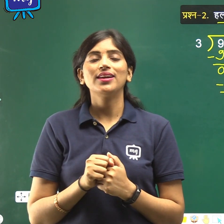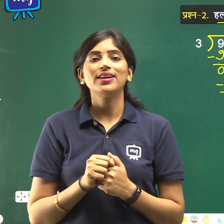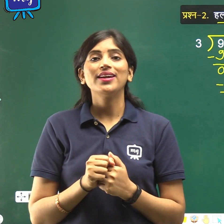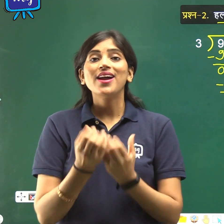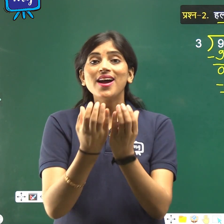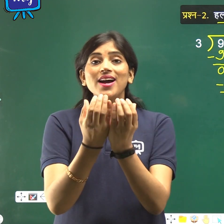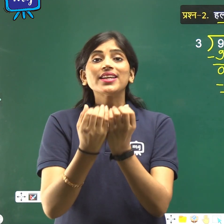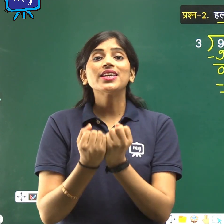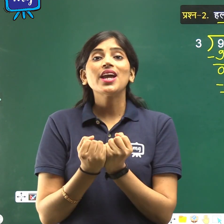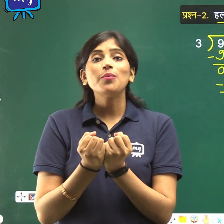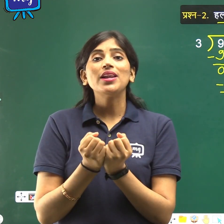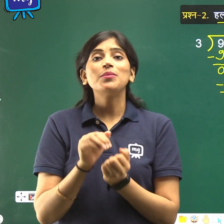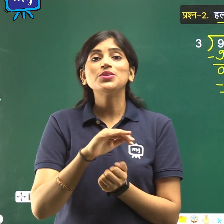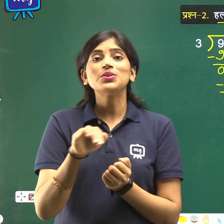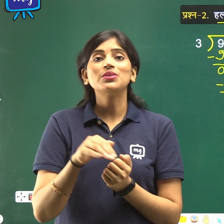क्या आया बताओ?